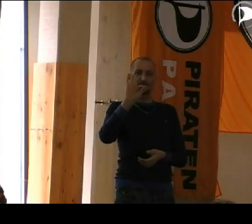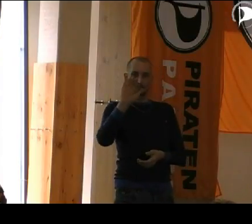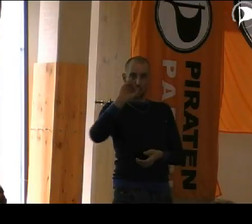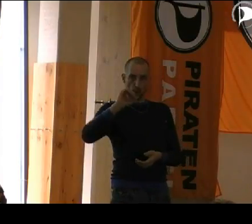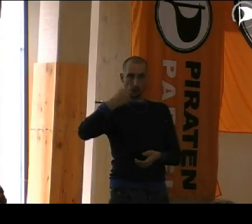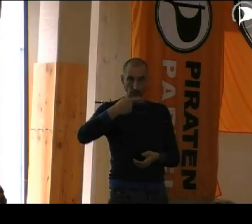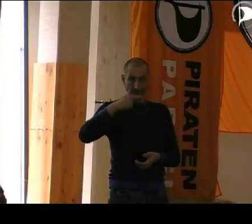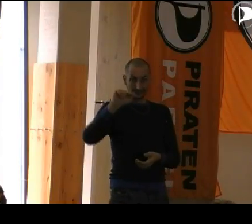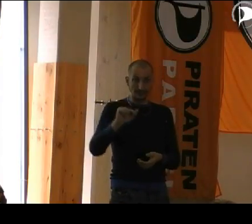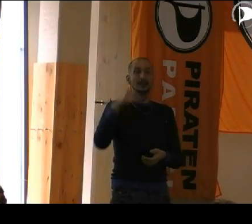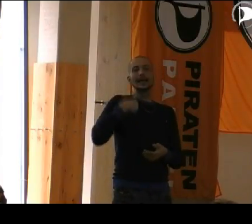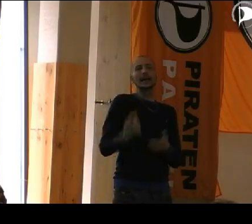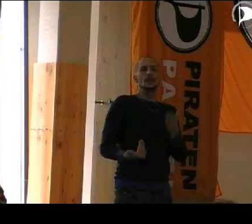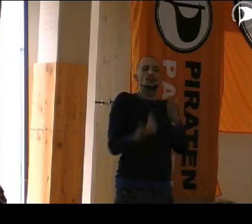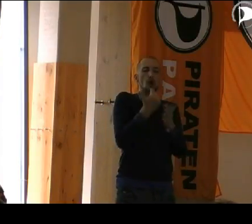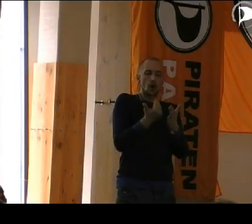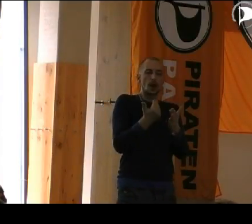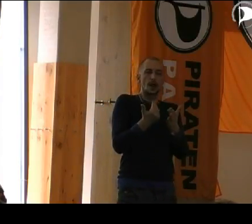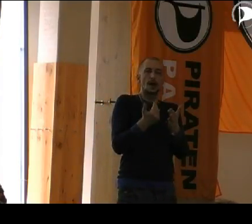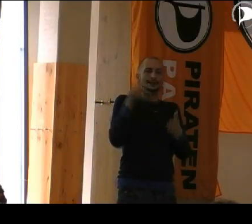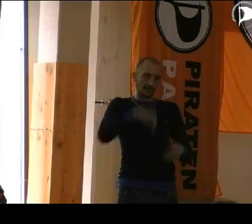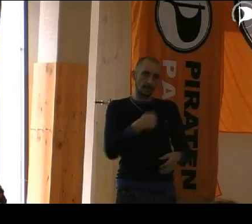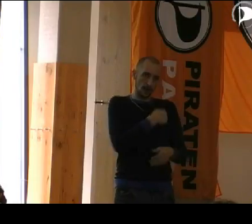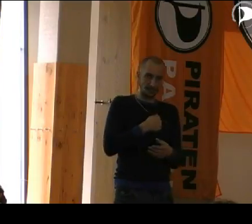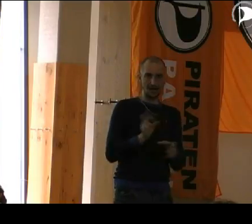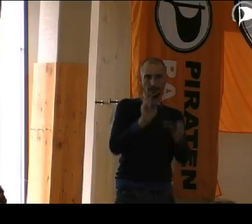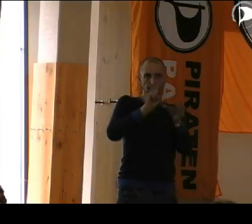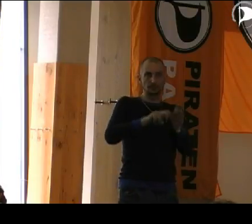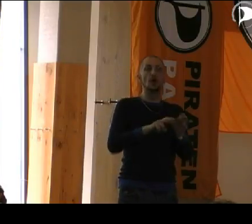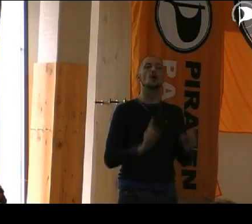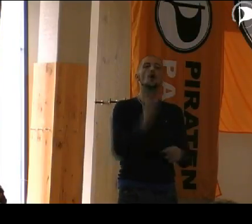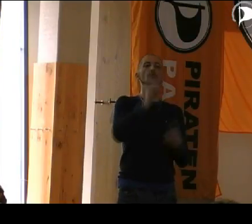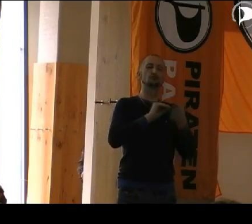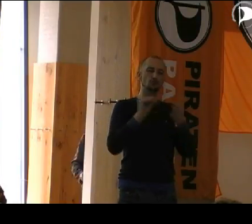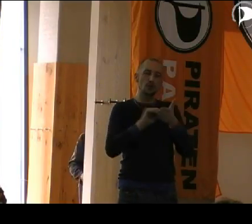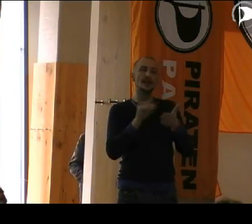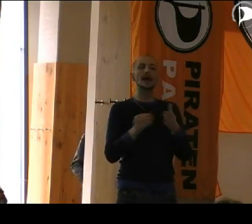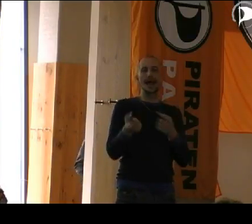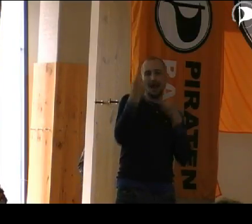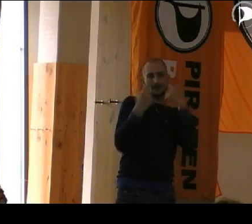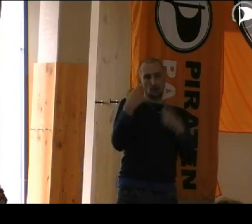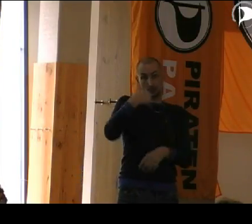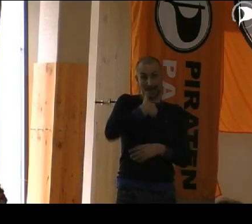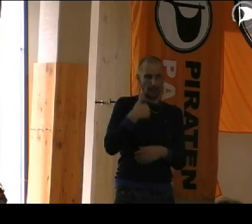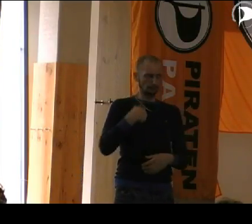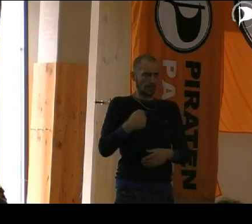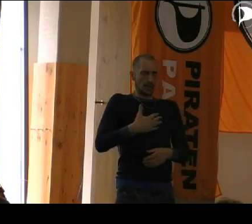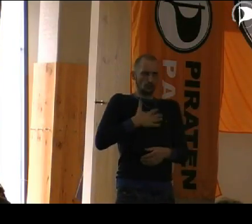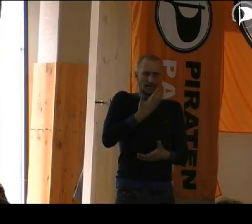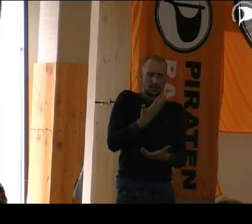geheuer hätte mir raten parteien und politische erfahrung sehr viel gearbeitet oder schlecht ein